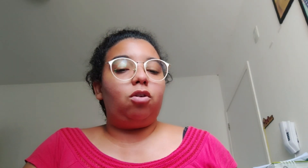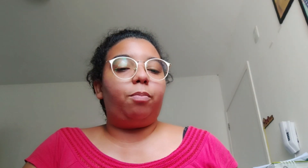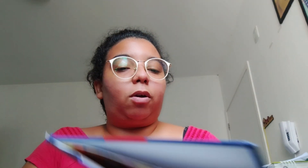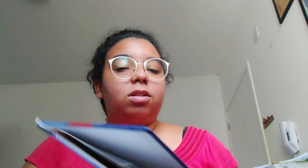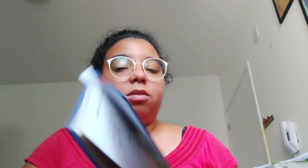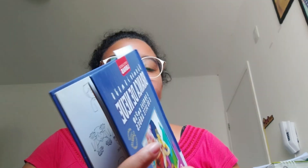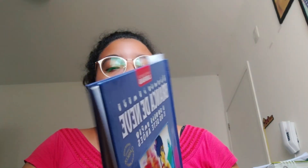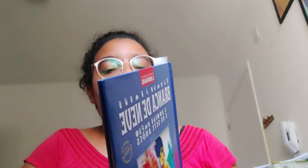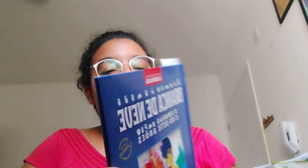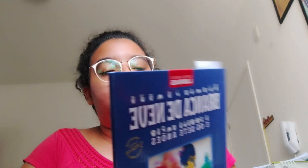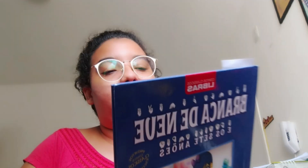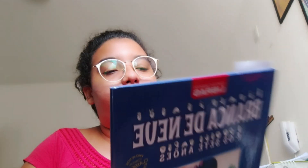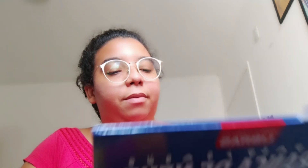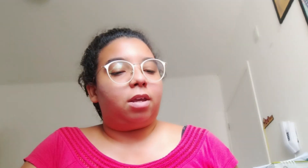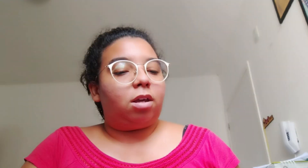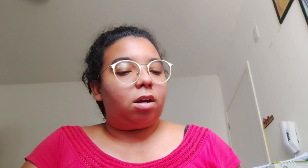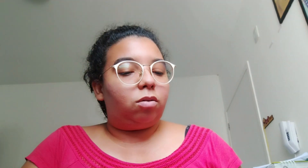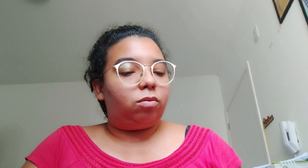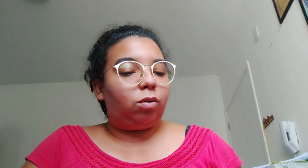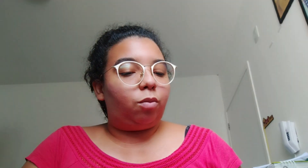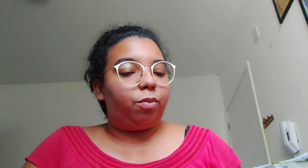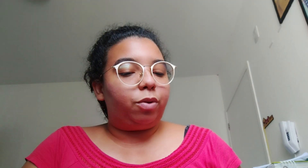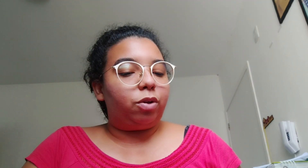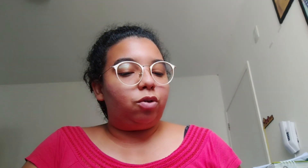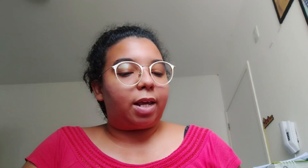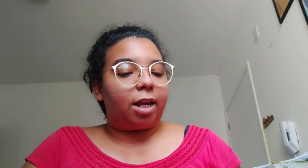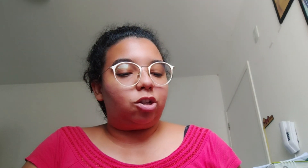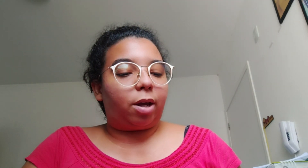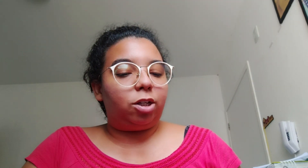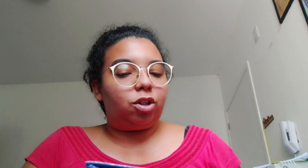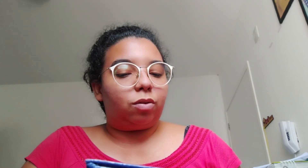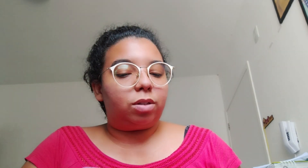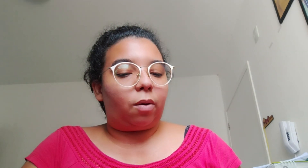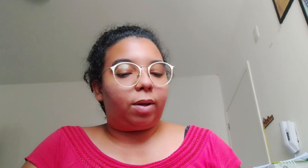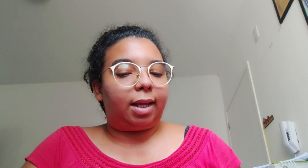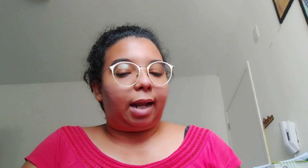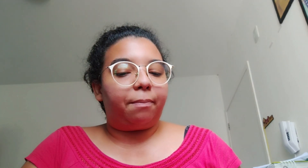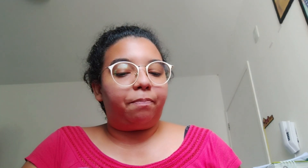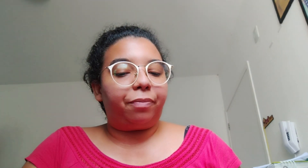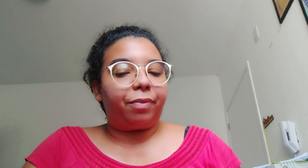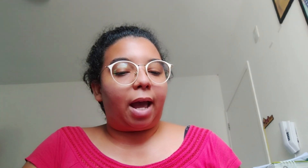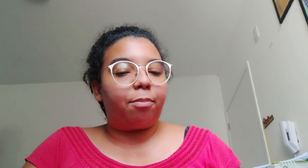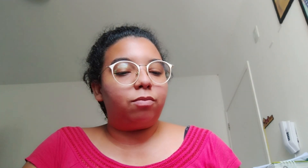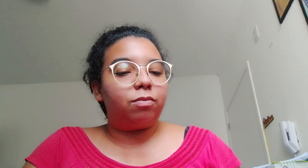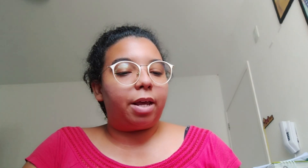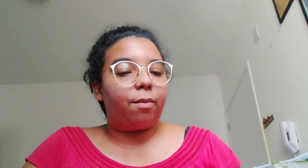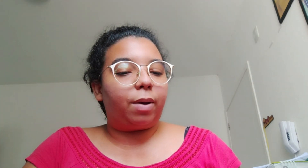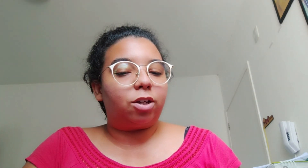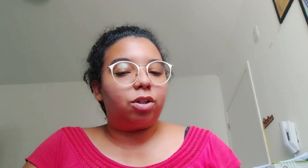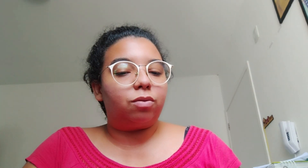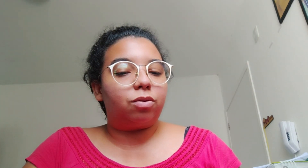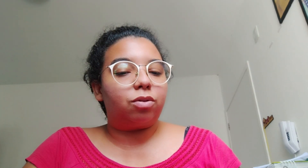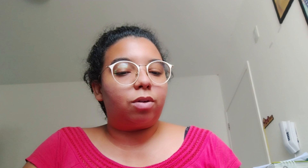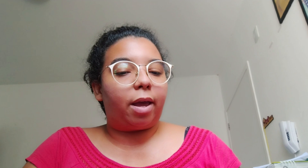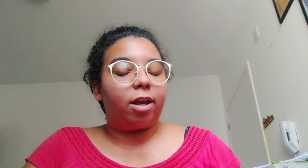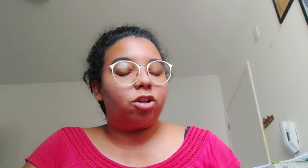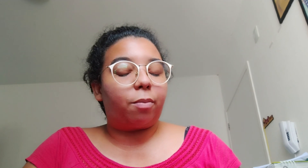o próximo vai ser O Lobo e os Sete Cabritinhos, que é o que tem lá, tá? Rapunzel, Cachinhos,